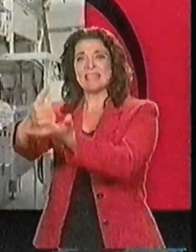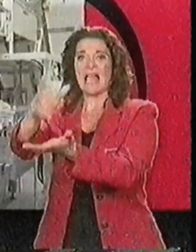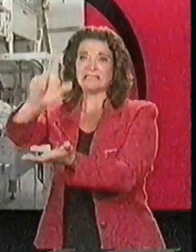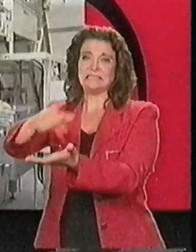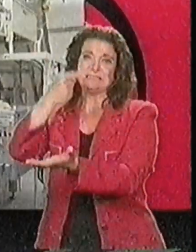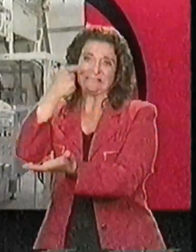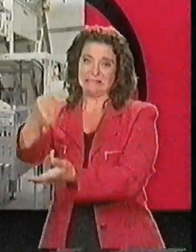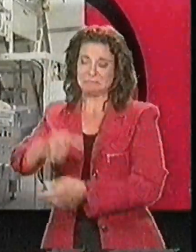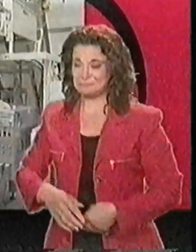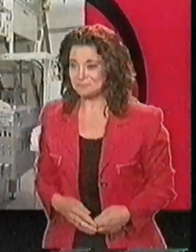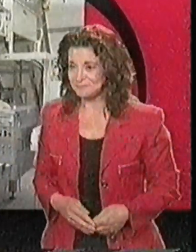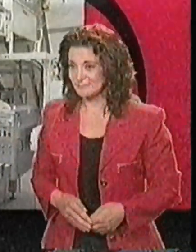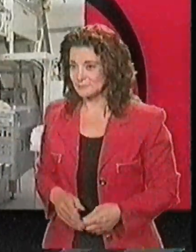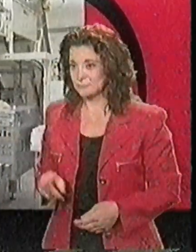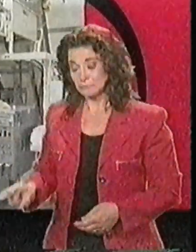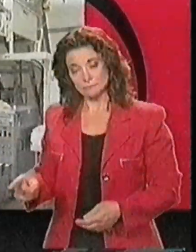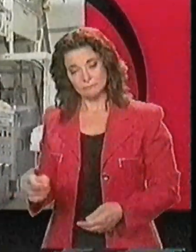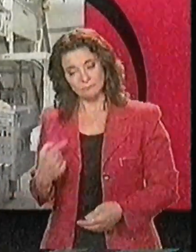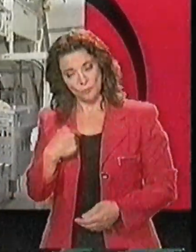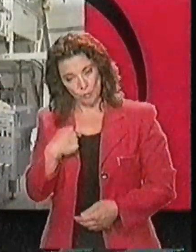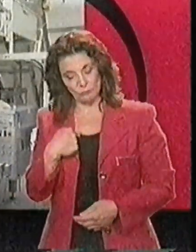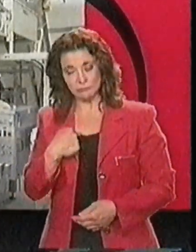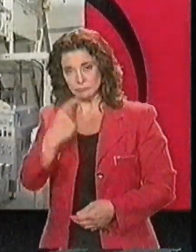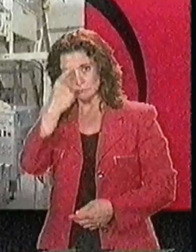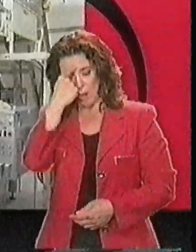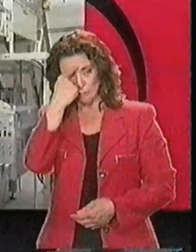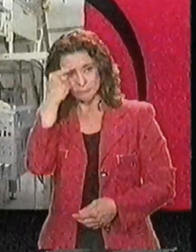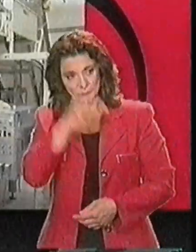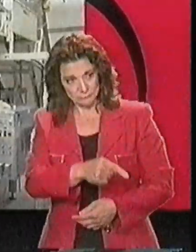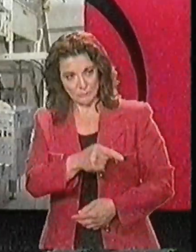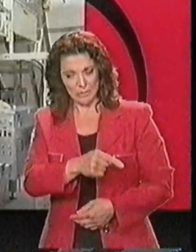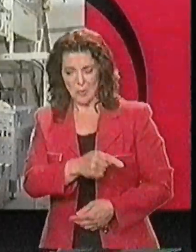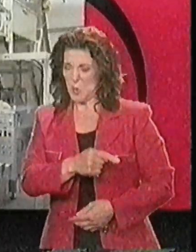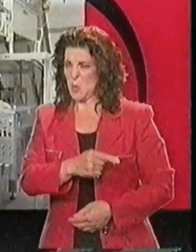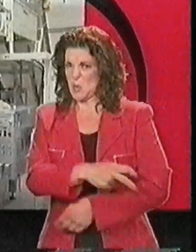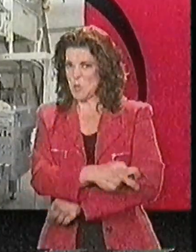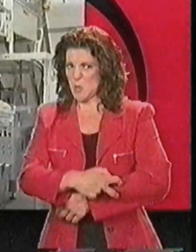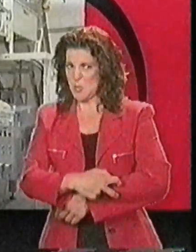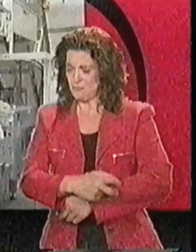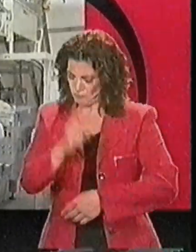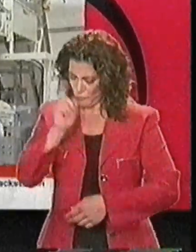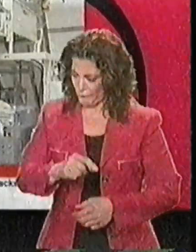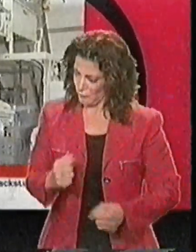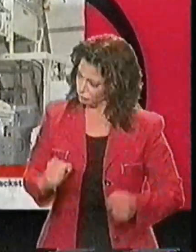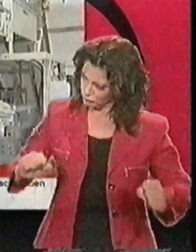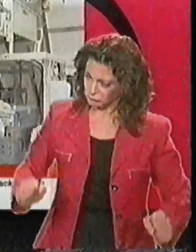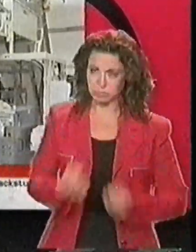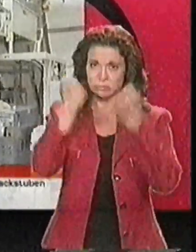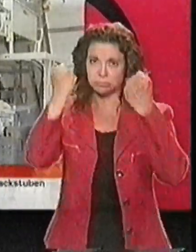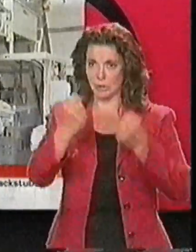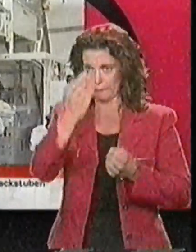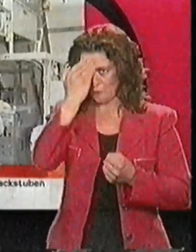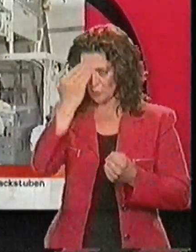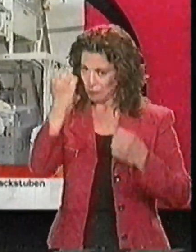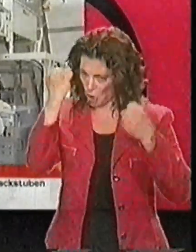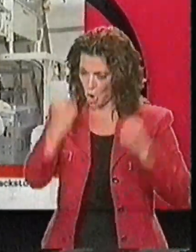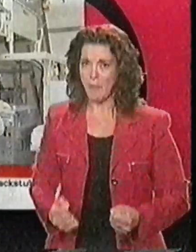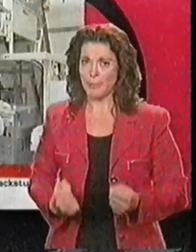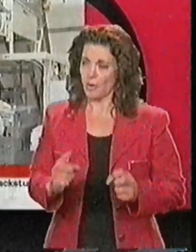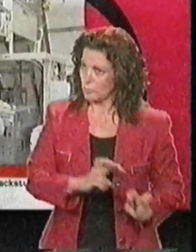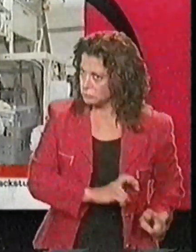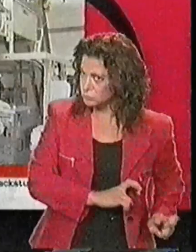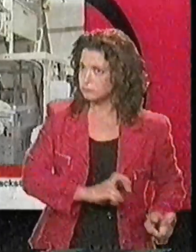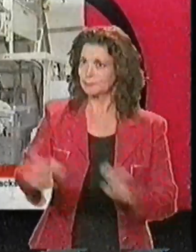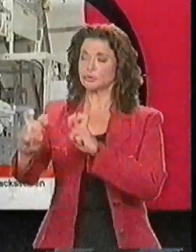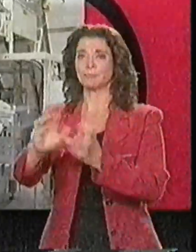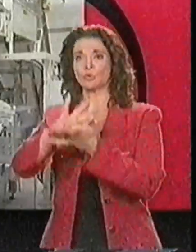On a fait preuve de courage, de savoir, de compétence, et je pense que nous allons pouvoir aller encore plus loin.